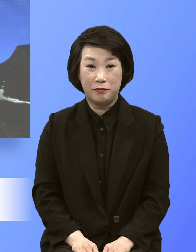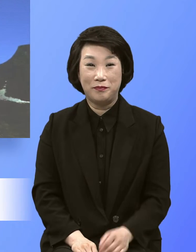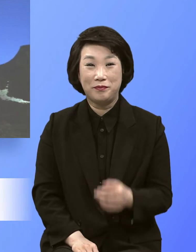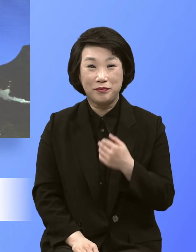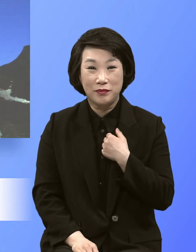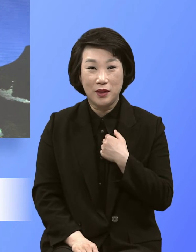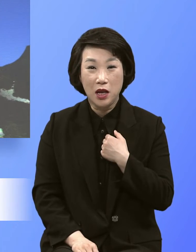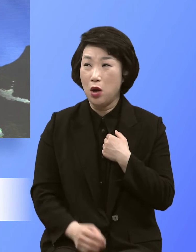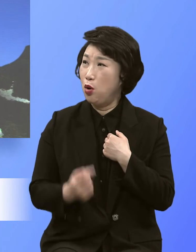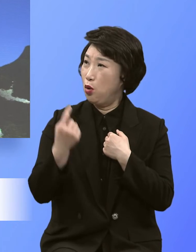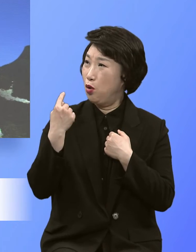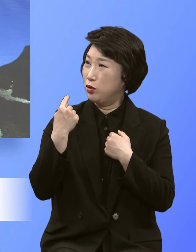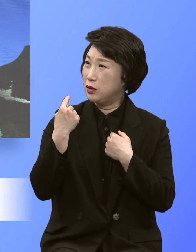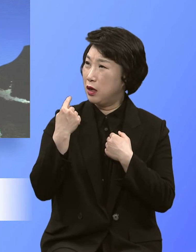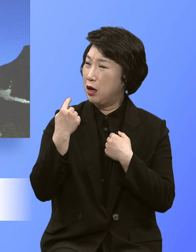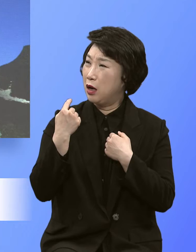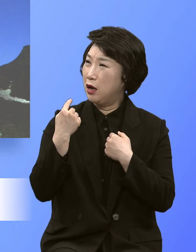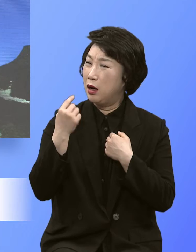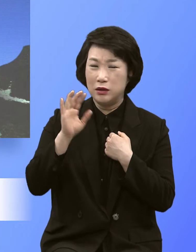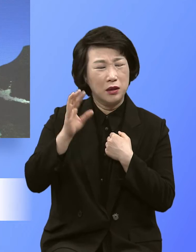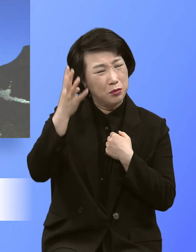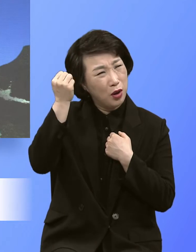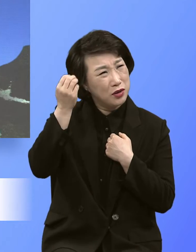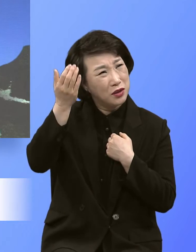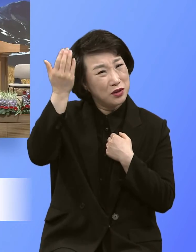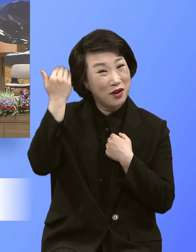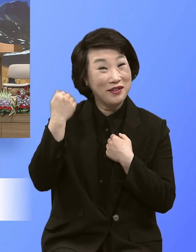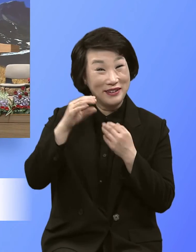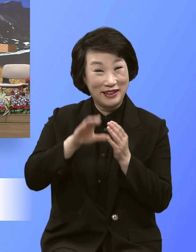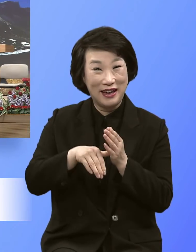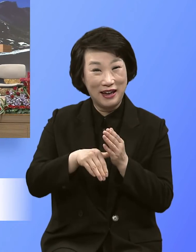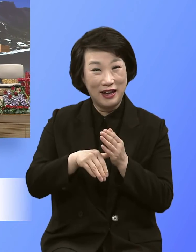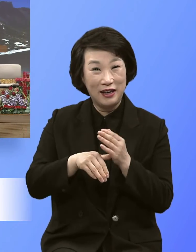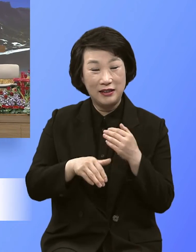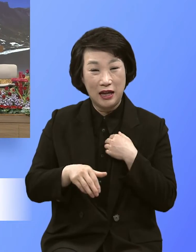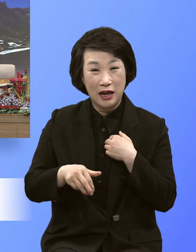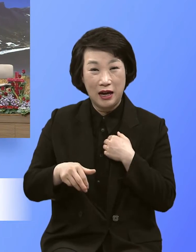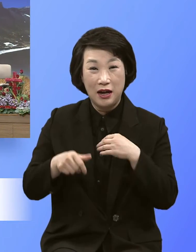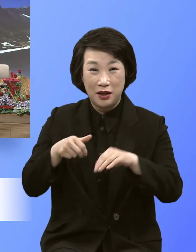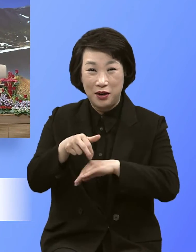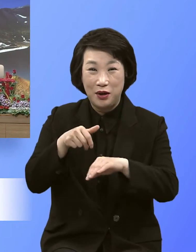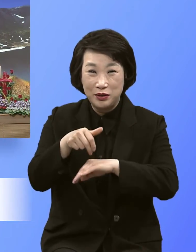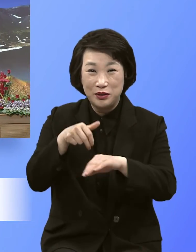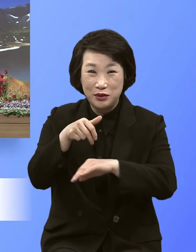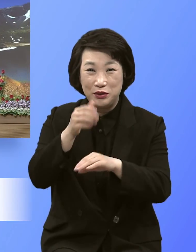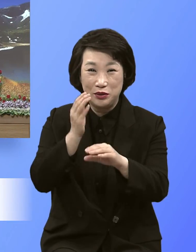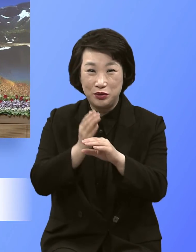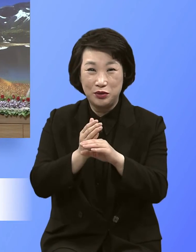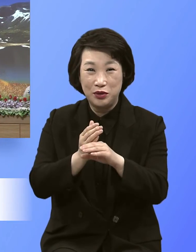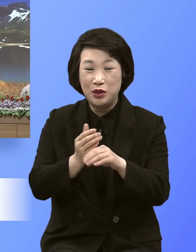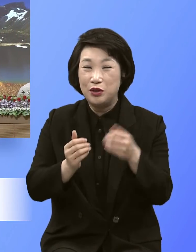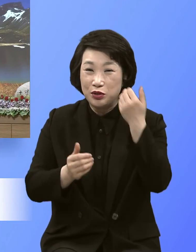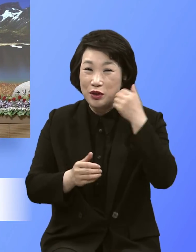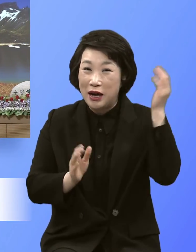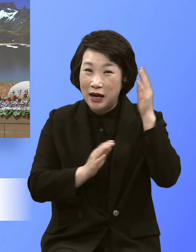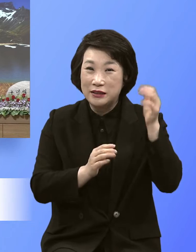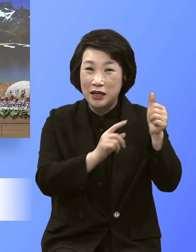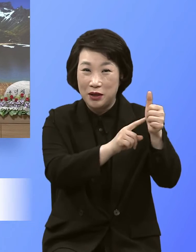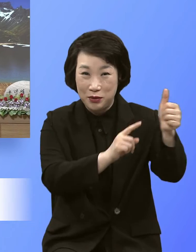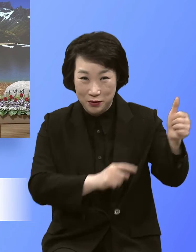제가 어저께인가 며칠 전에 좀 걷는데 어떤 학생이